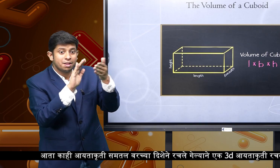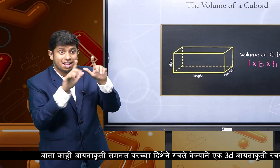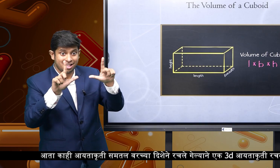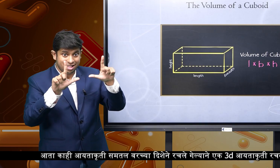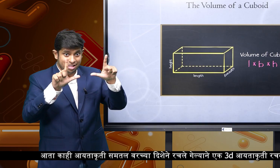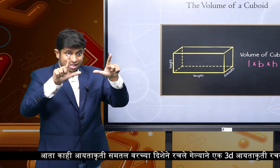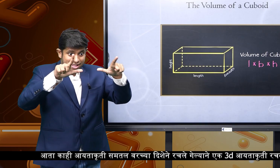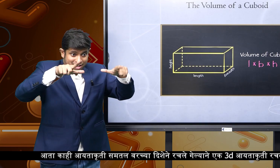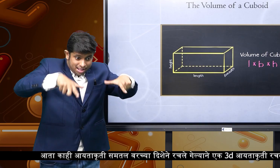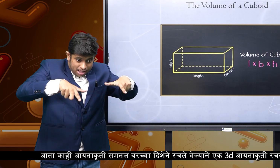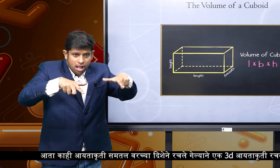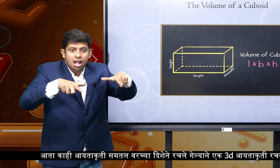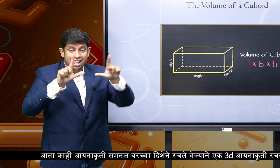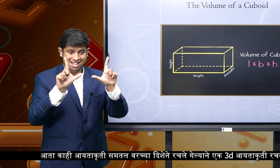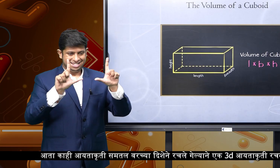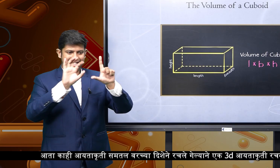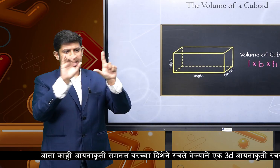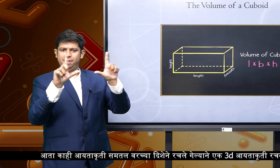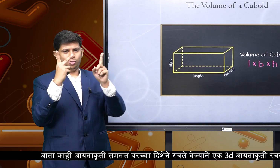3D आयताकृती रचना तयार होते.